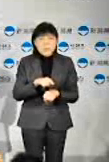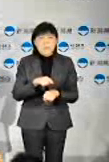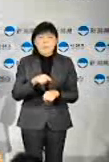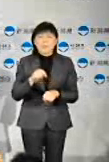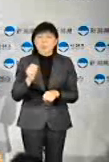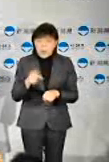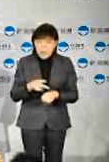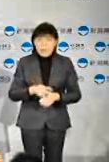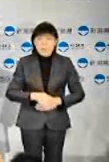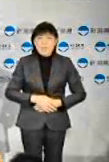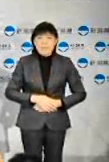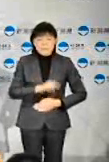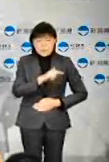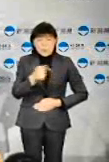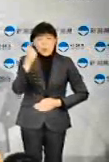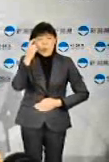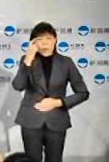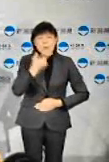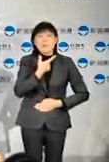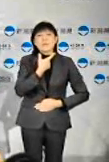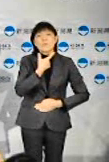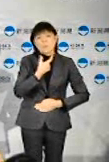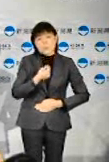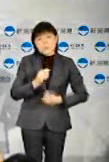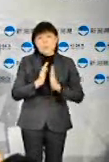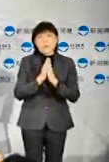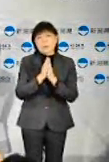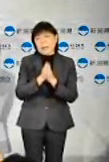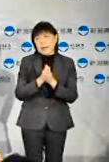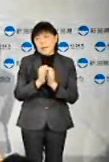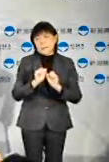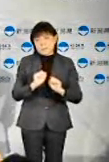、そういうことを考えてくださいっていうことはお願いしています。